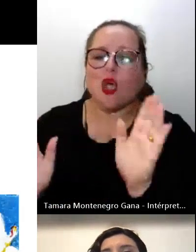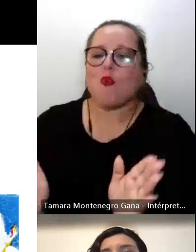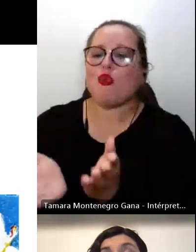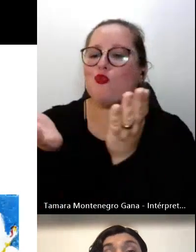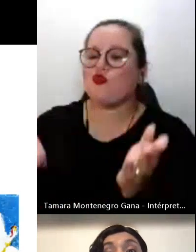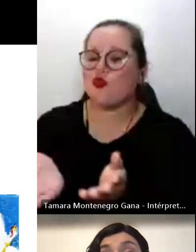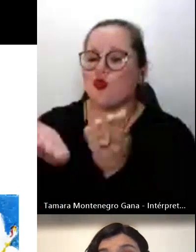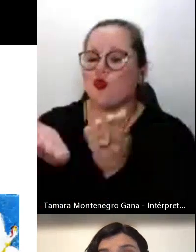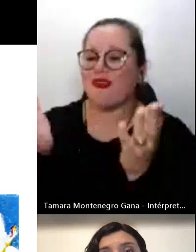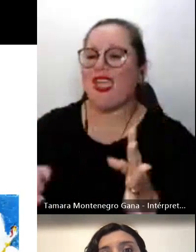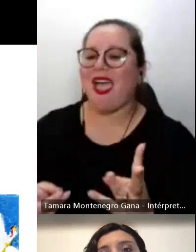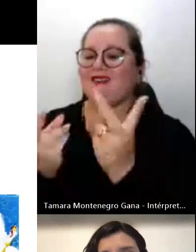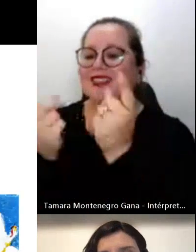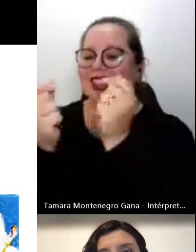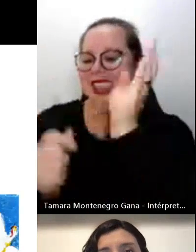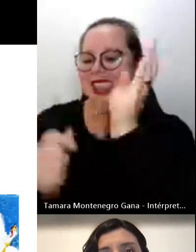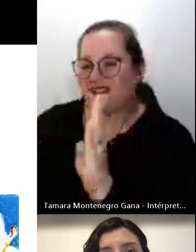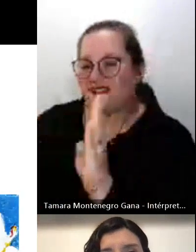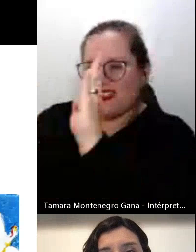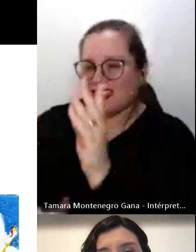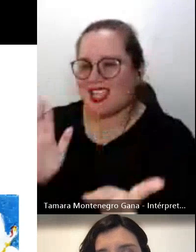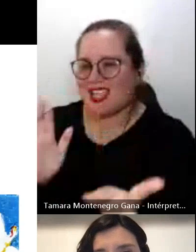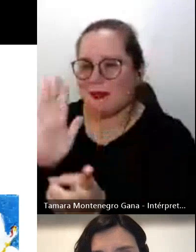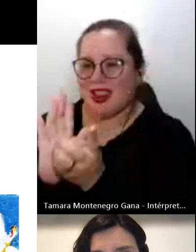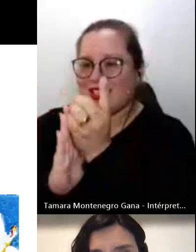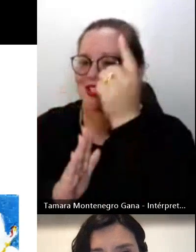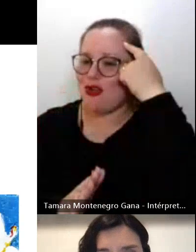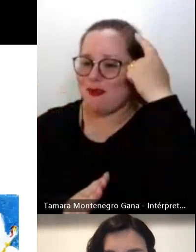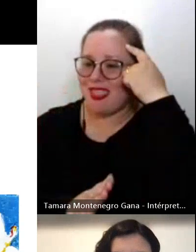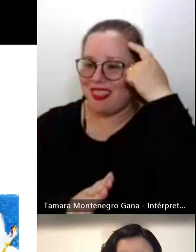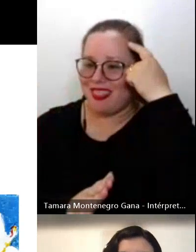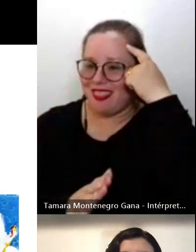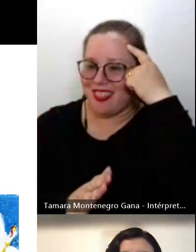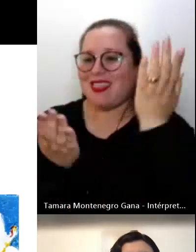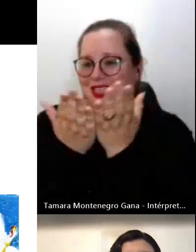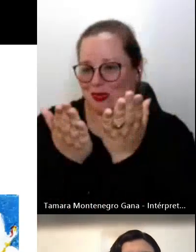realmente habilidades básicas para el desarrollo del pensamiento de los estudiantes.